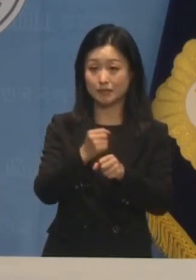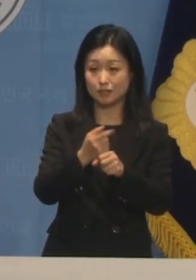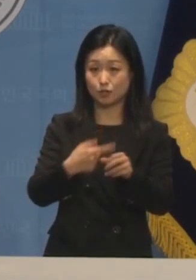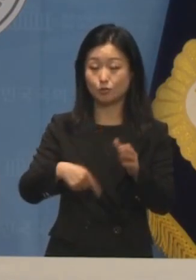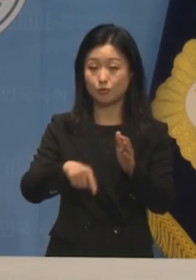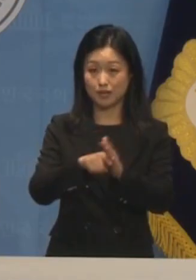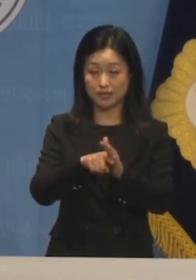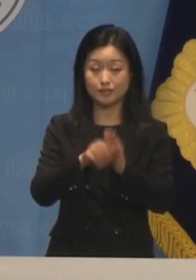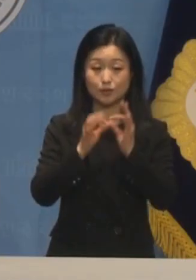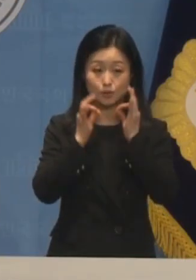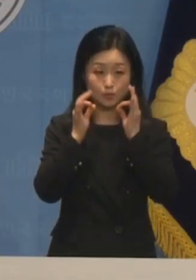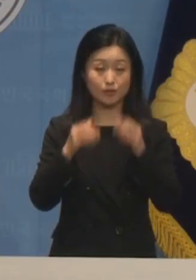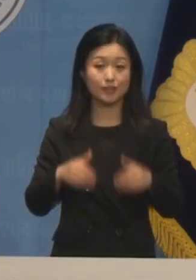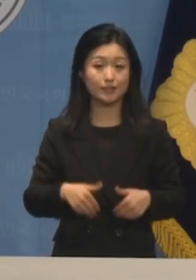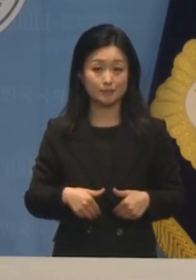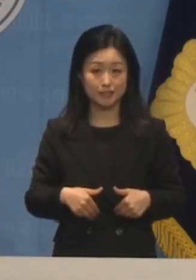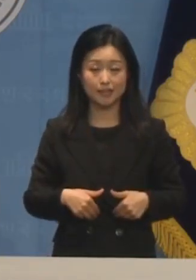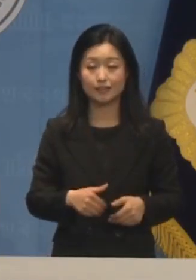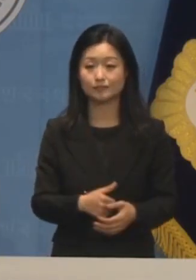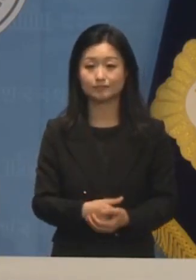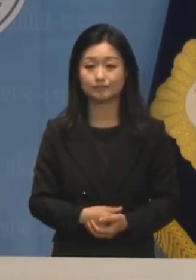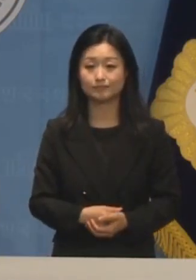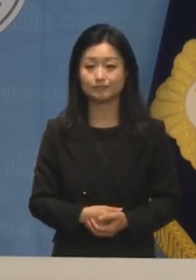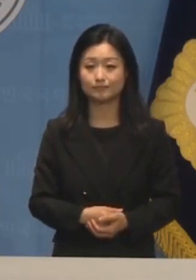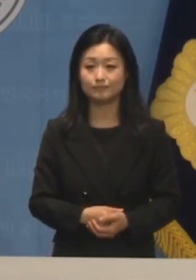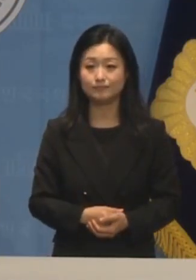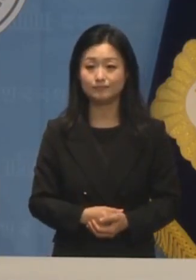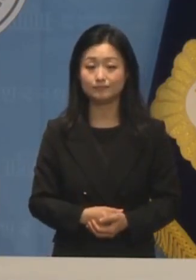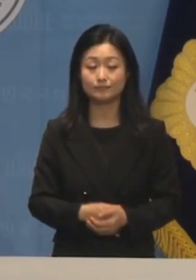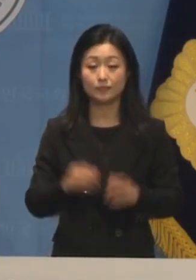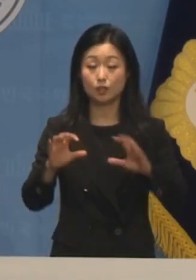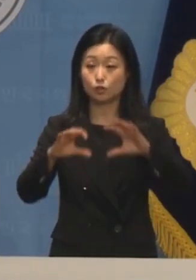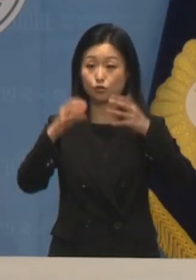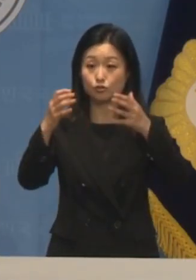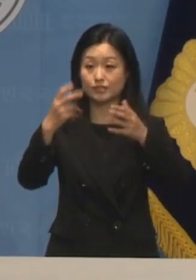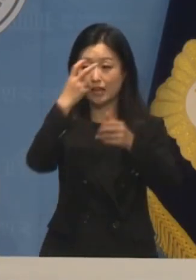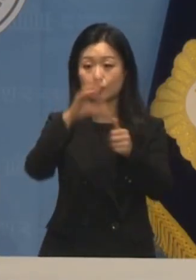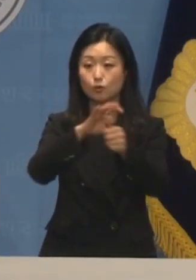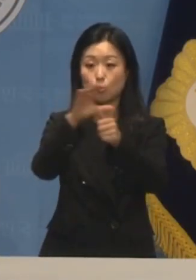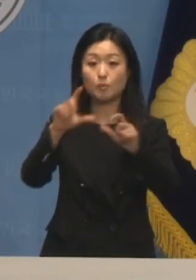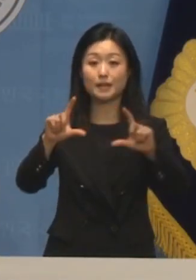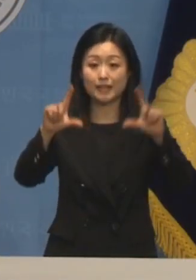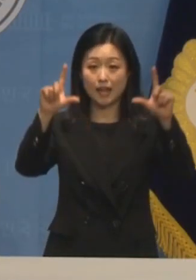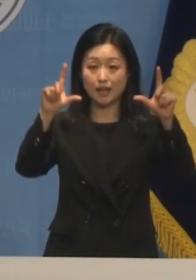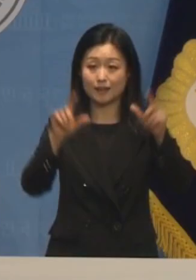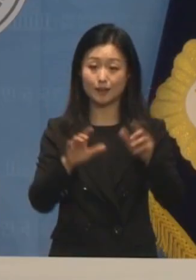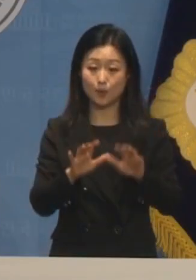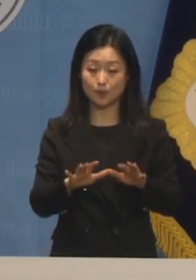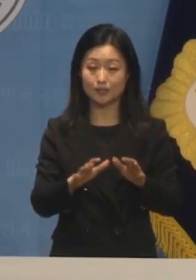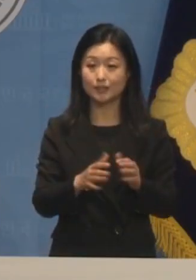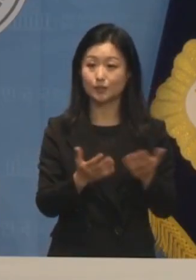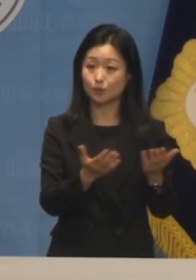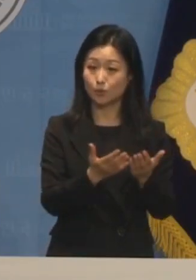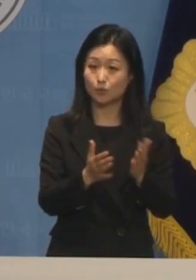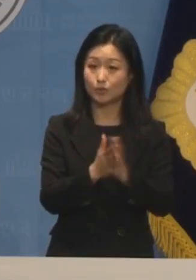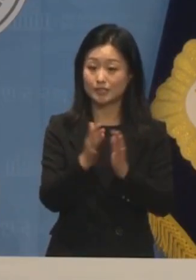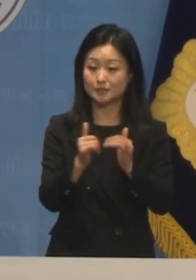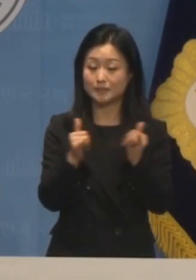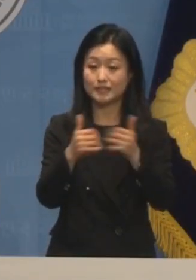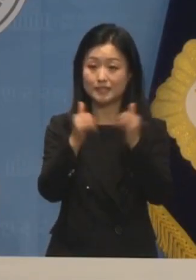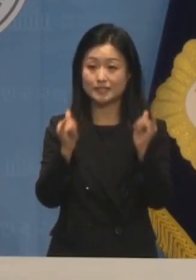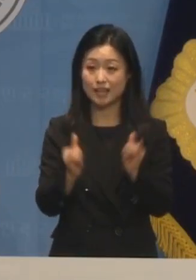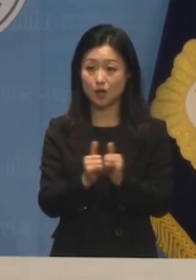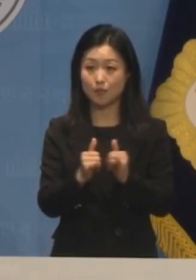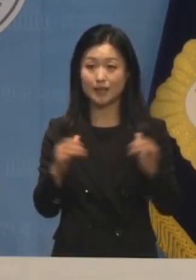만드는 데에서 출발합니다. 이에 국제 돌봄의 날을 맞아 노동시민사회단체와 함께 마련한